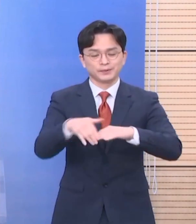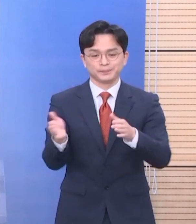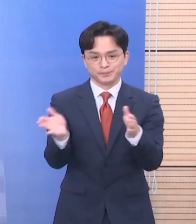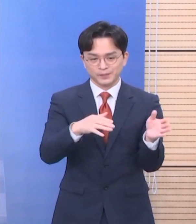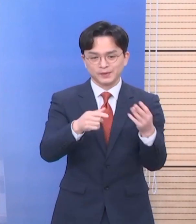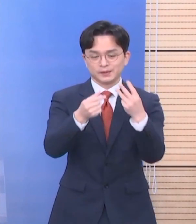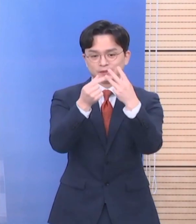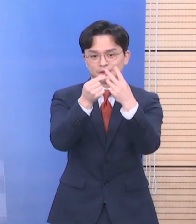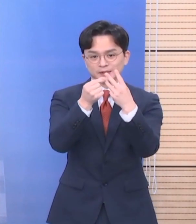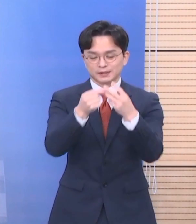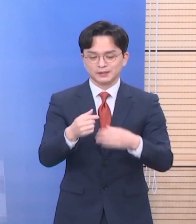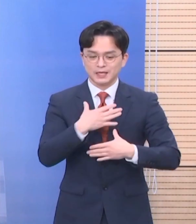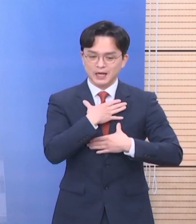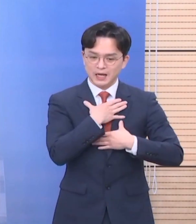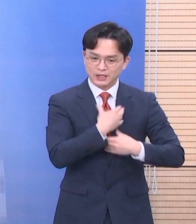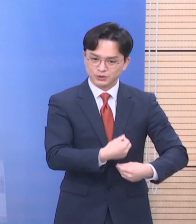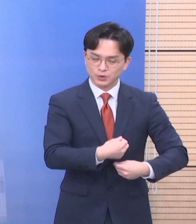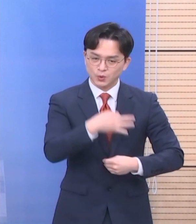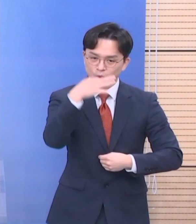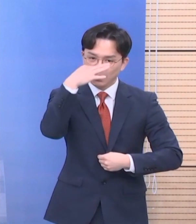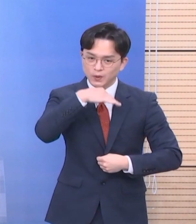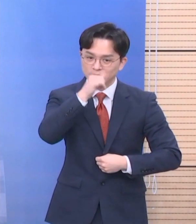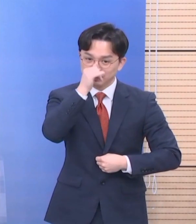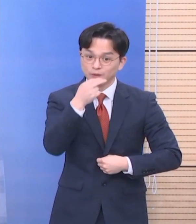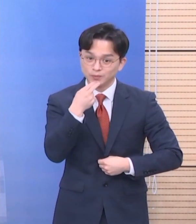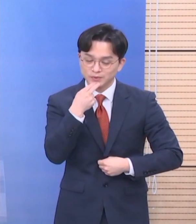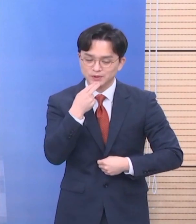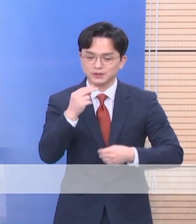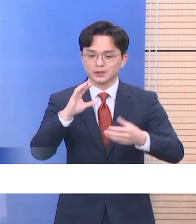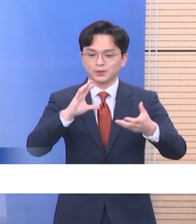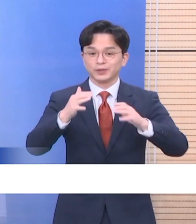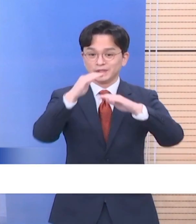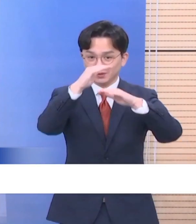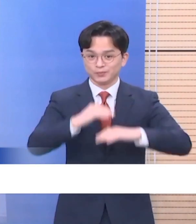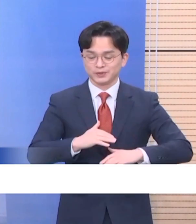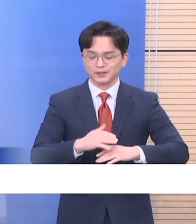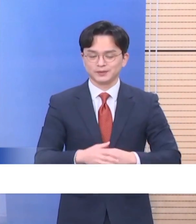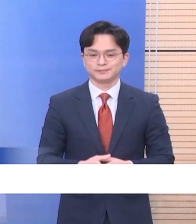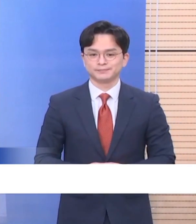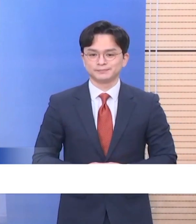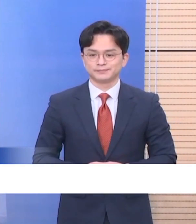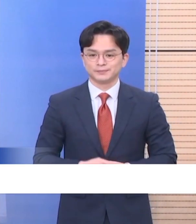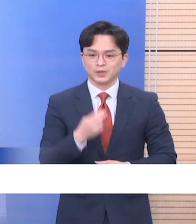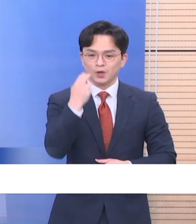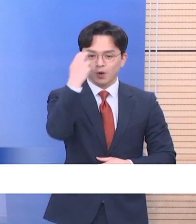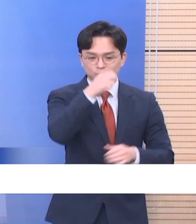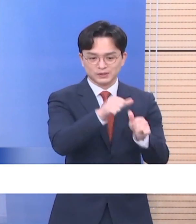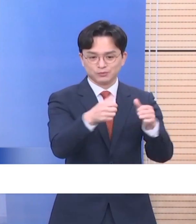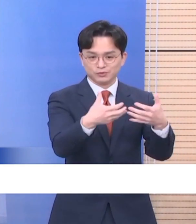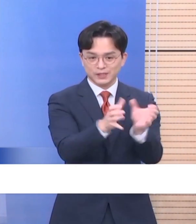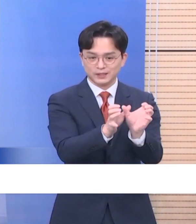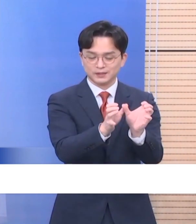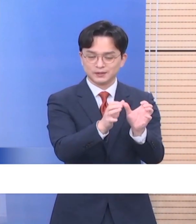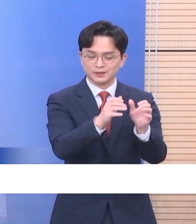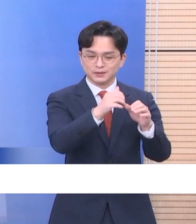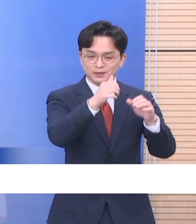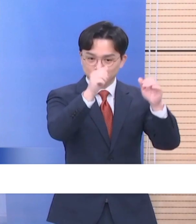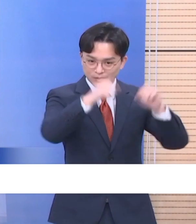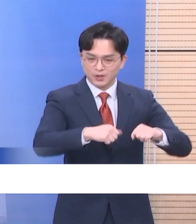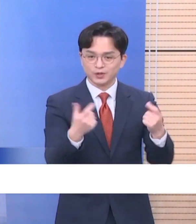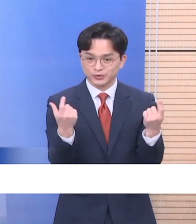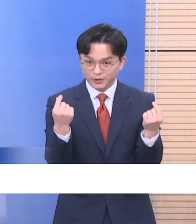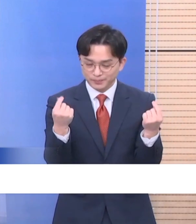자문 결과입니다. 검증 자문단에서 제시한 의견과 동일하게 임상시험에서 발생한 이상 사례